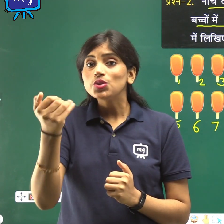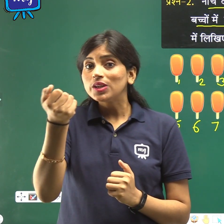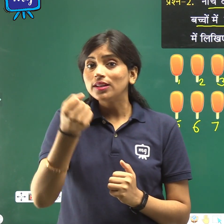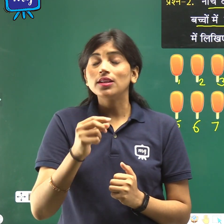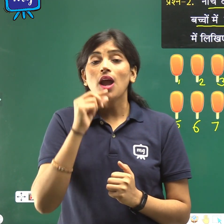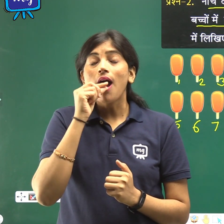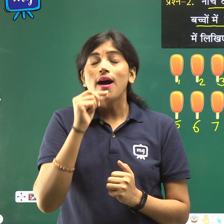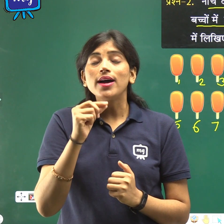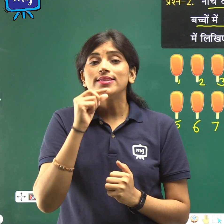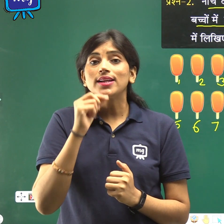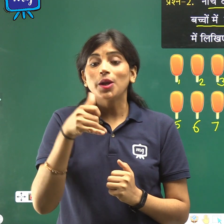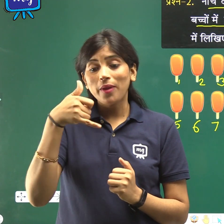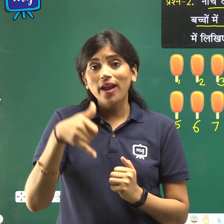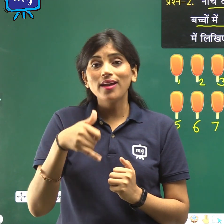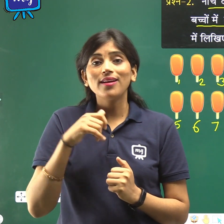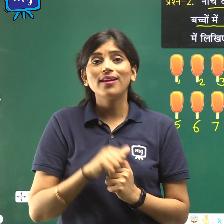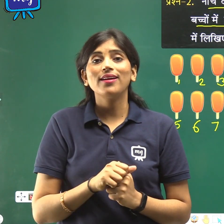है?